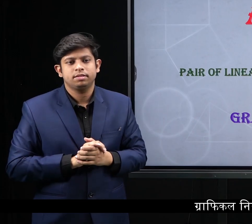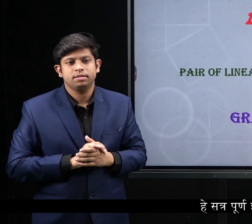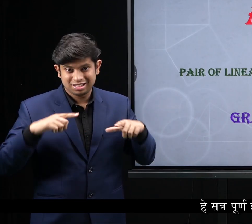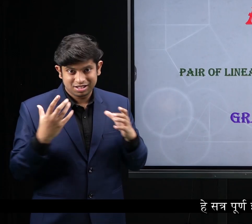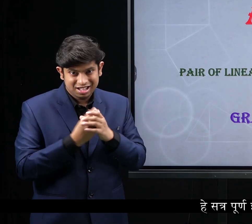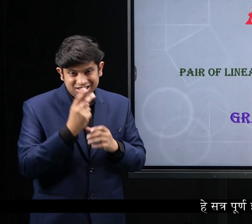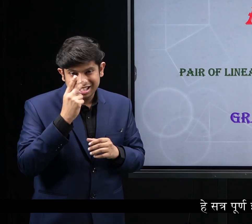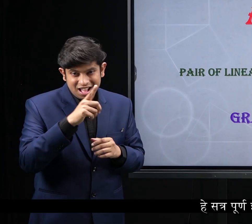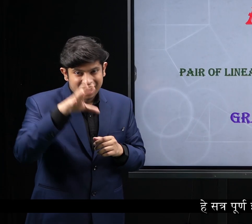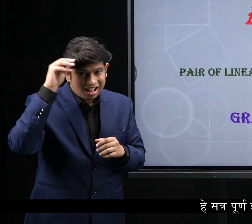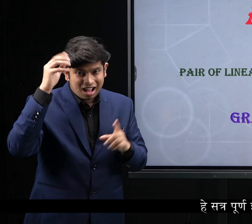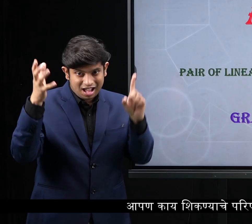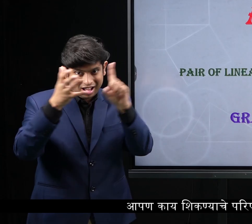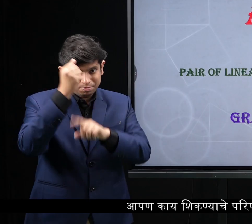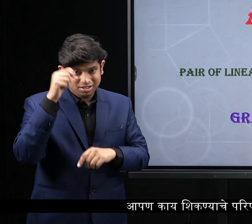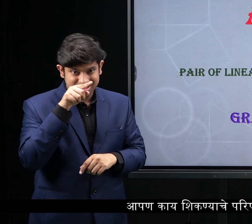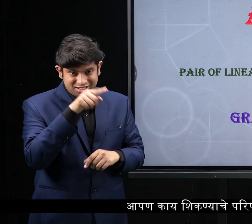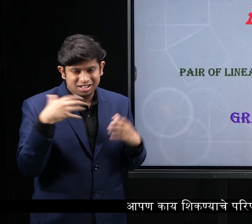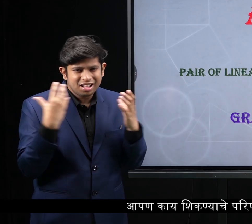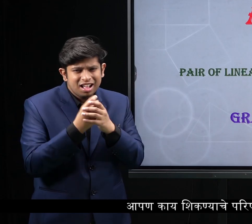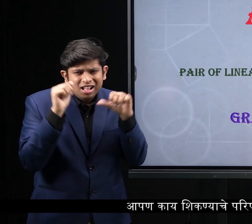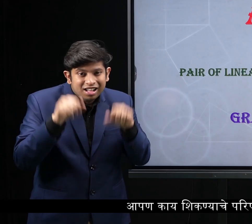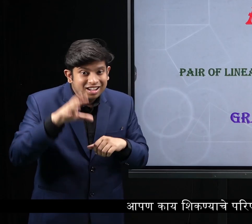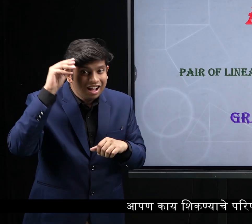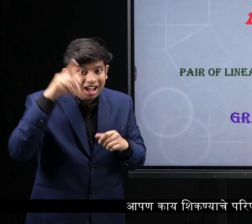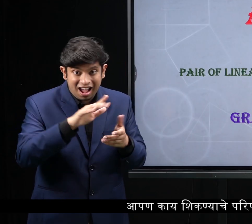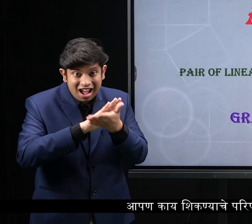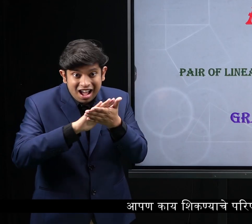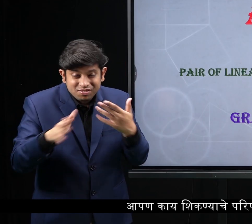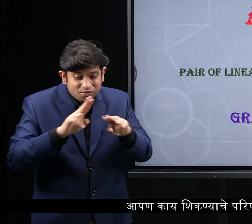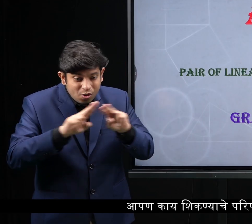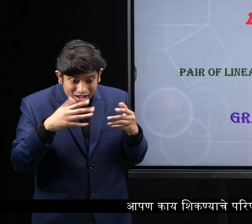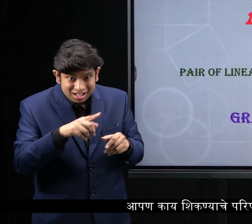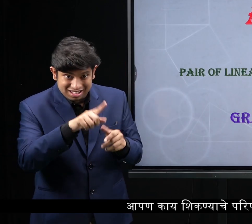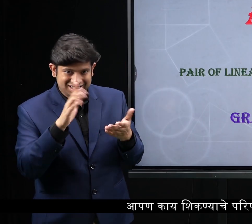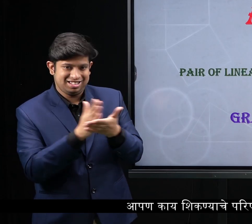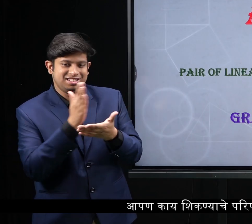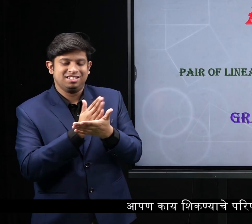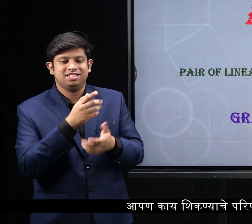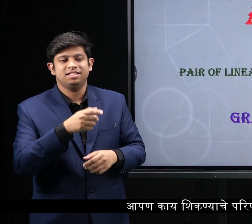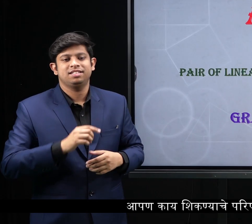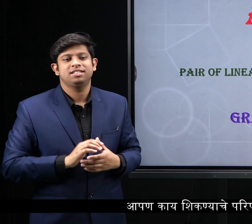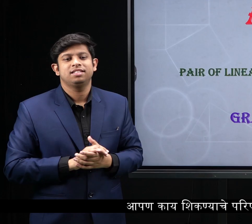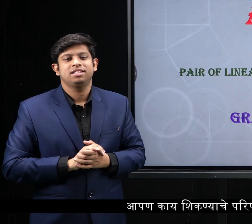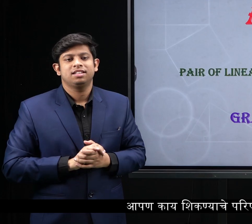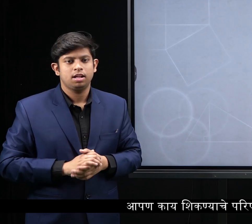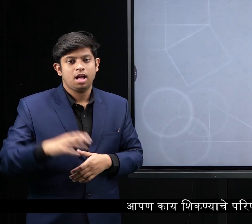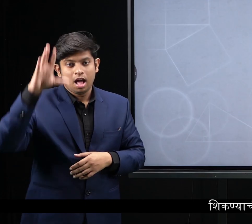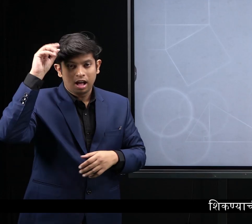हे सूत्र पूर्ण झाल्यानंतर आपण काय शिकण्याचे परिणाम शिकवू शकतो ते पाहूया.